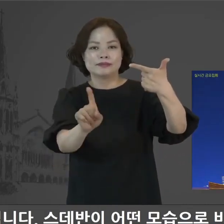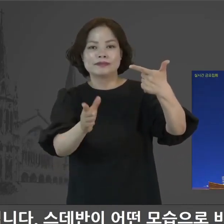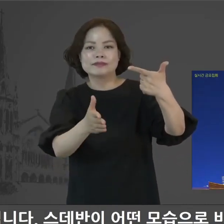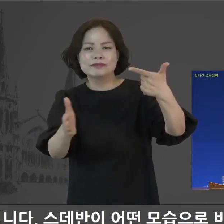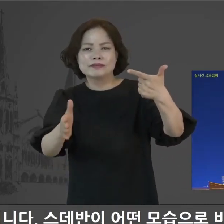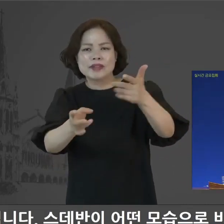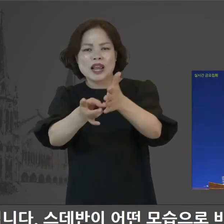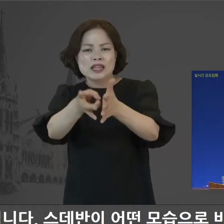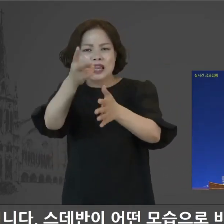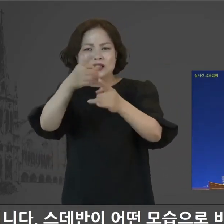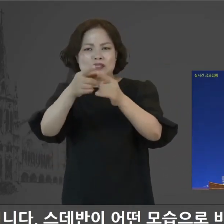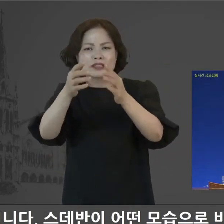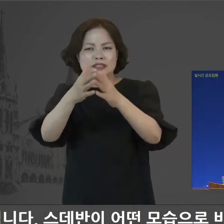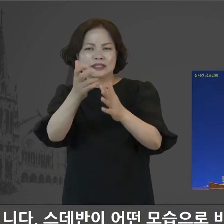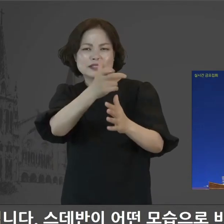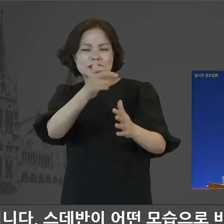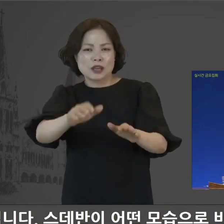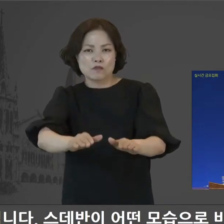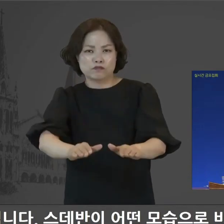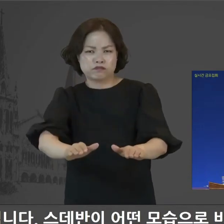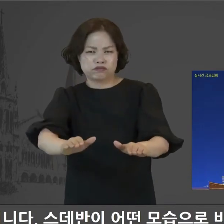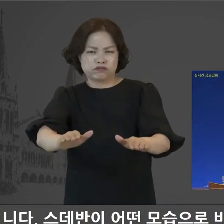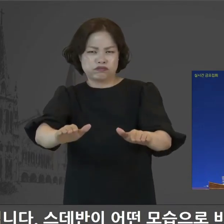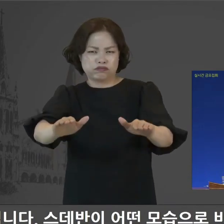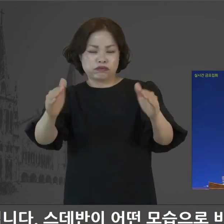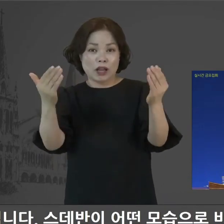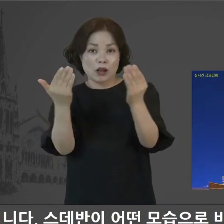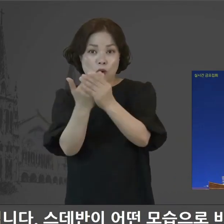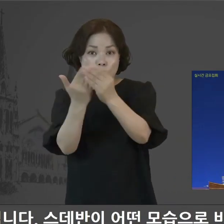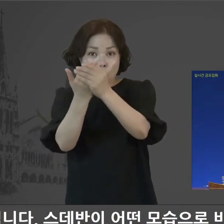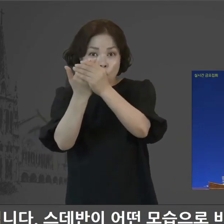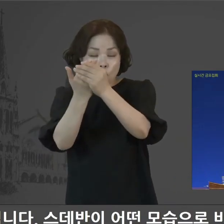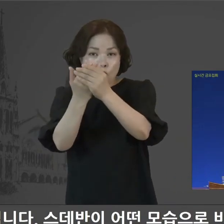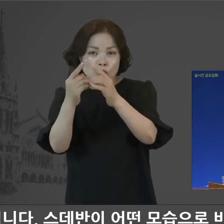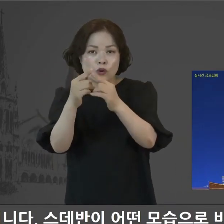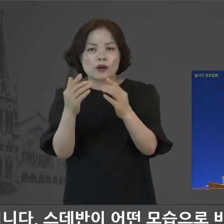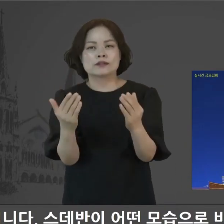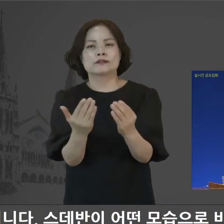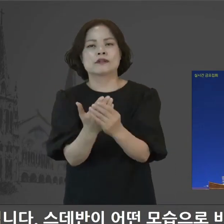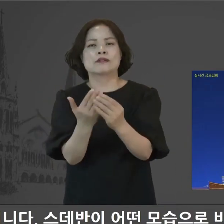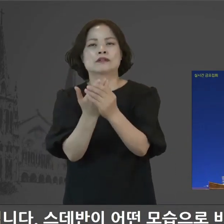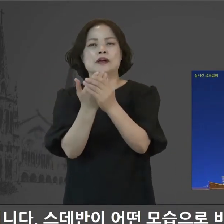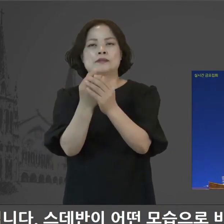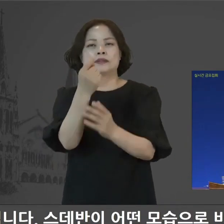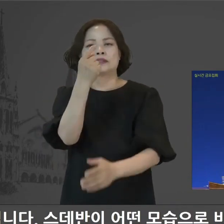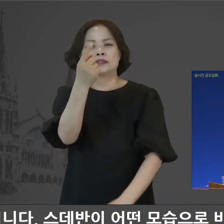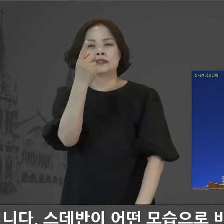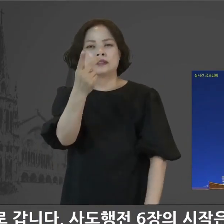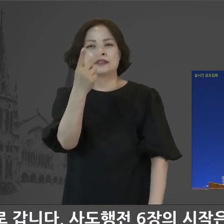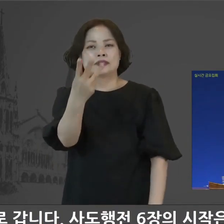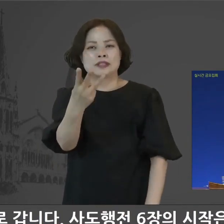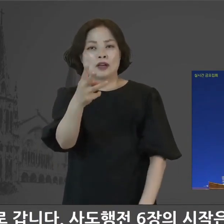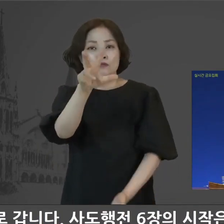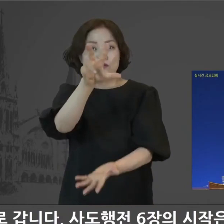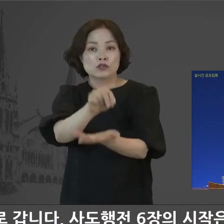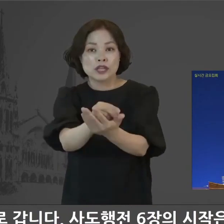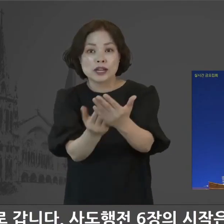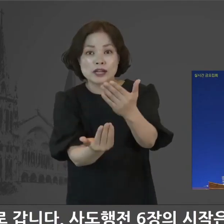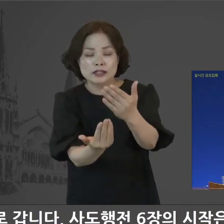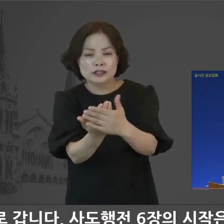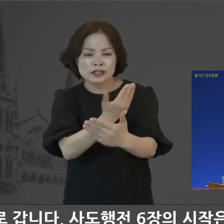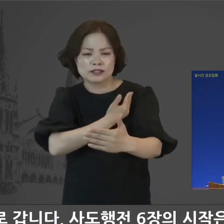부분이냐면 예루살렘 교회가 크게 성장을 합니다. 근데 교회가 성장하면 세 가지 문제가 생기는 거죠.